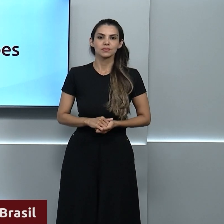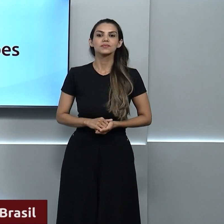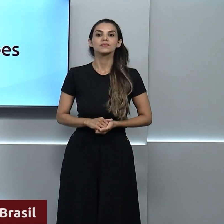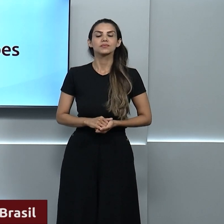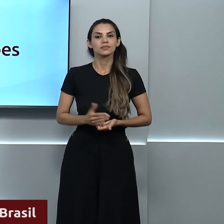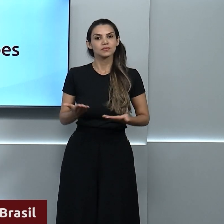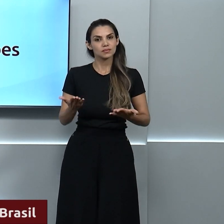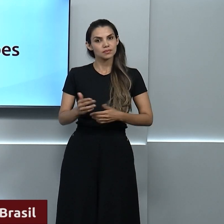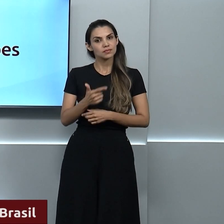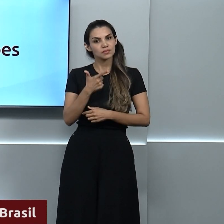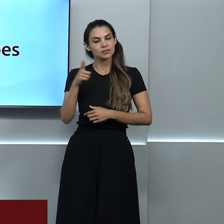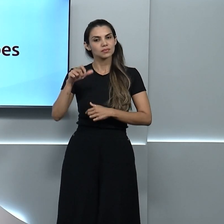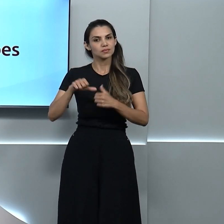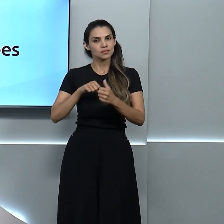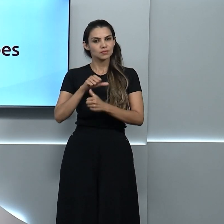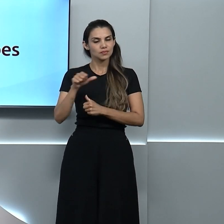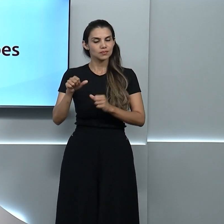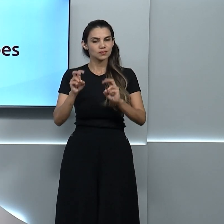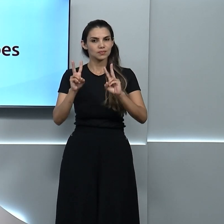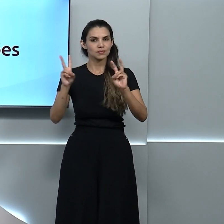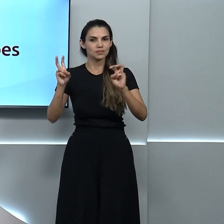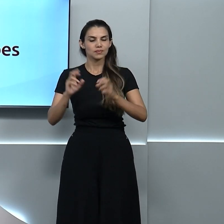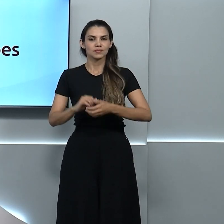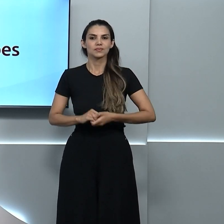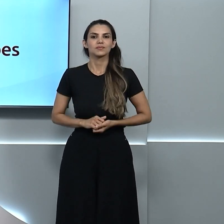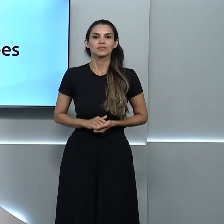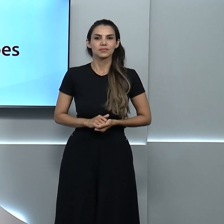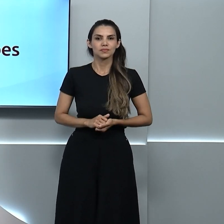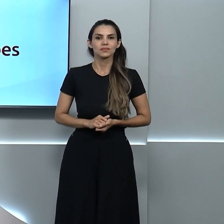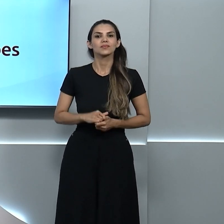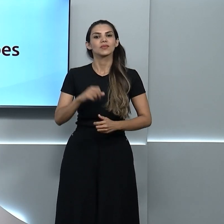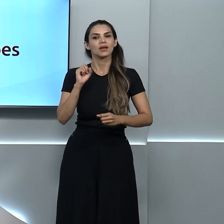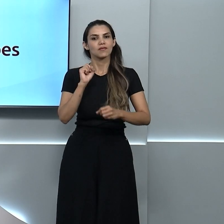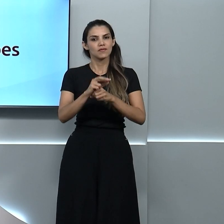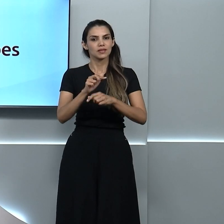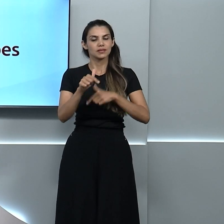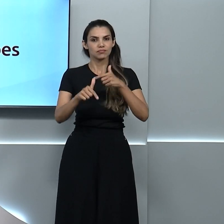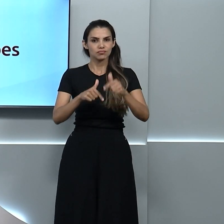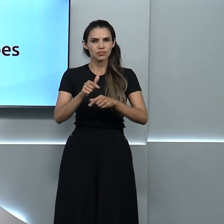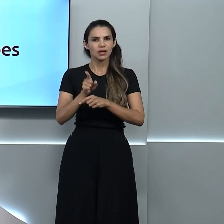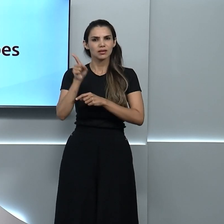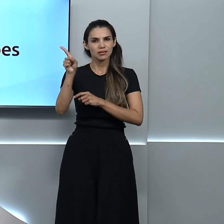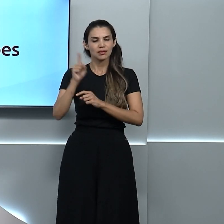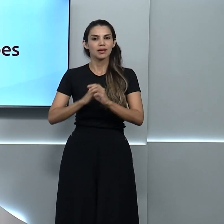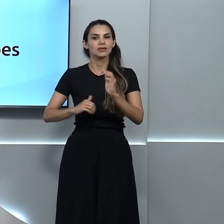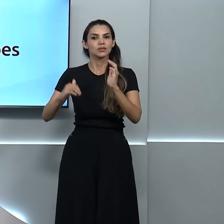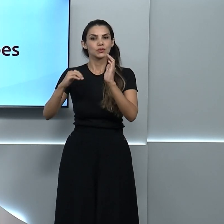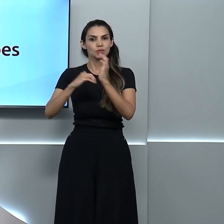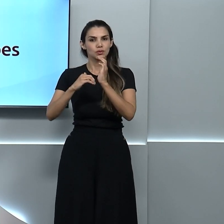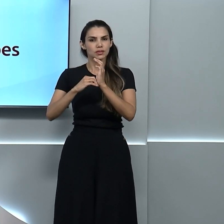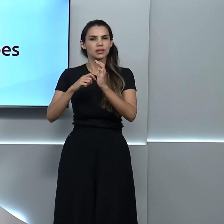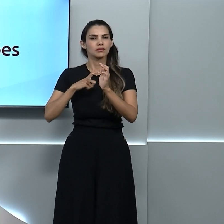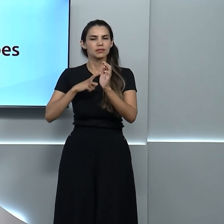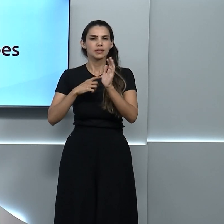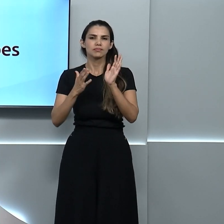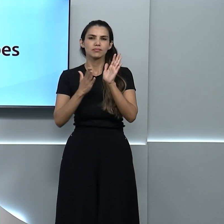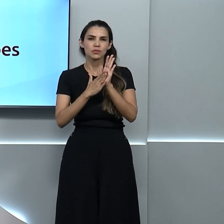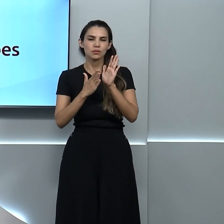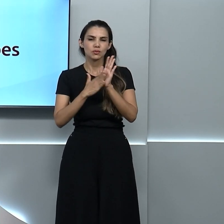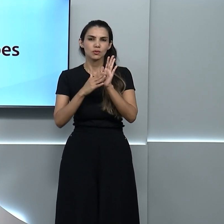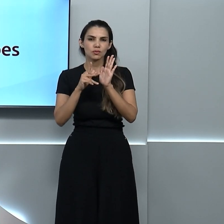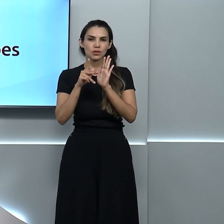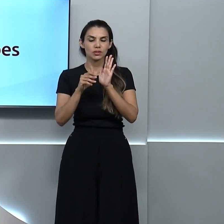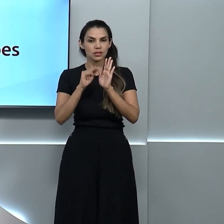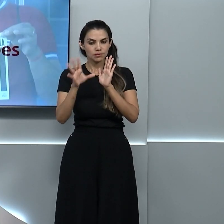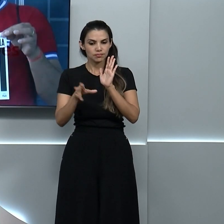Bom, a gente muda de assunto para falar sobre mercado de trabalho. Isso porque está sendo debatido no Senado uma proposta de emenda à Constituição, uma PEC,